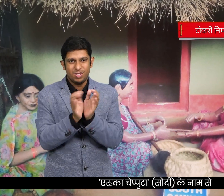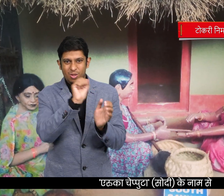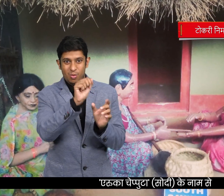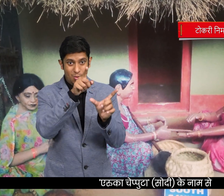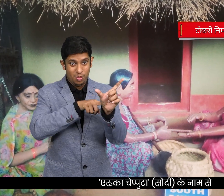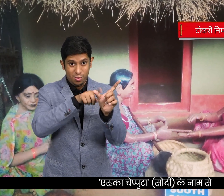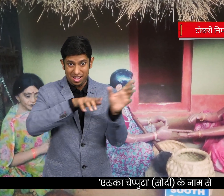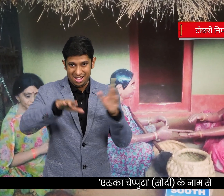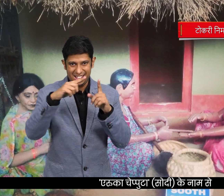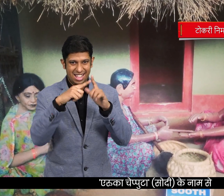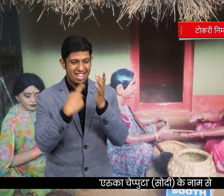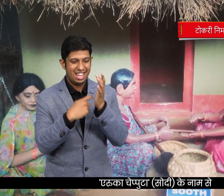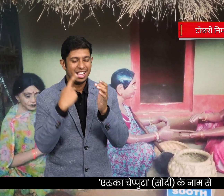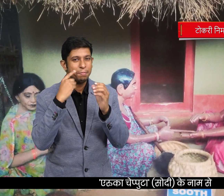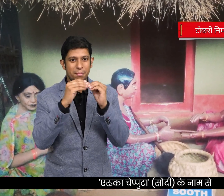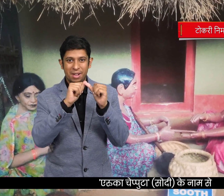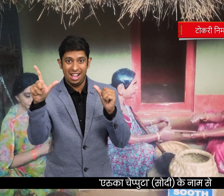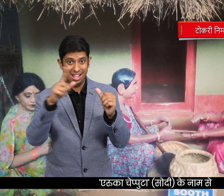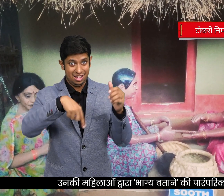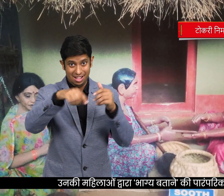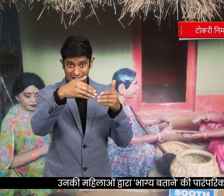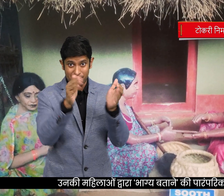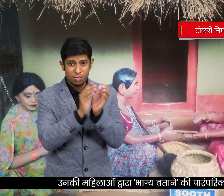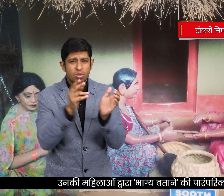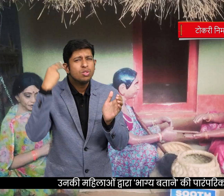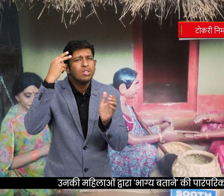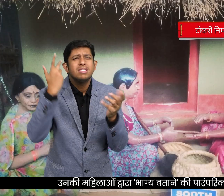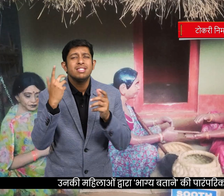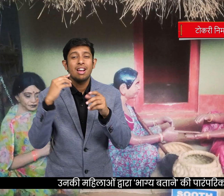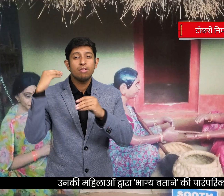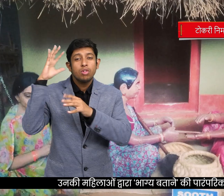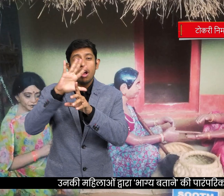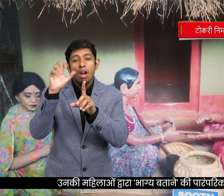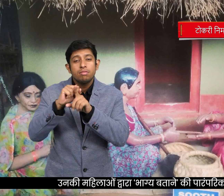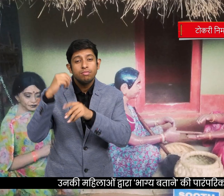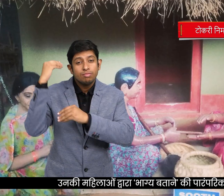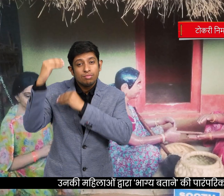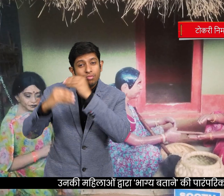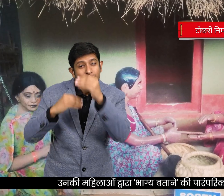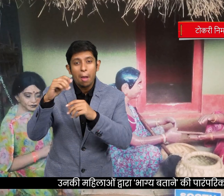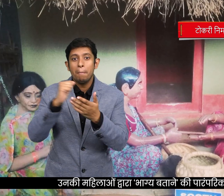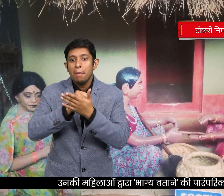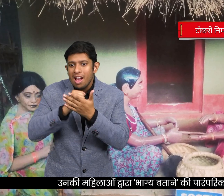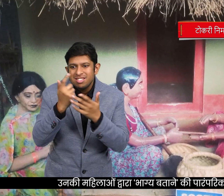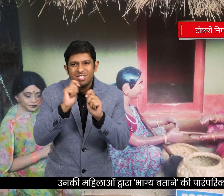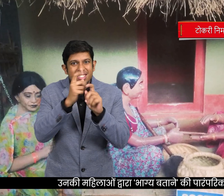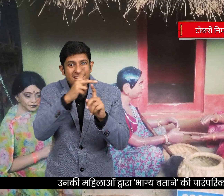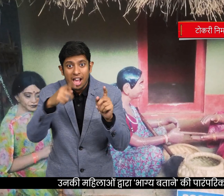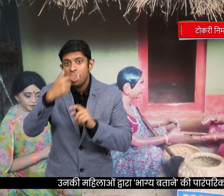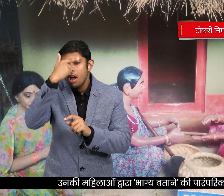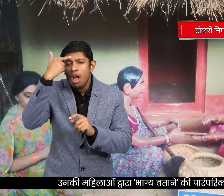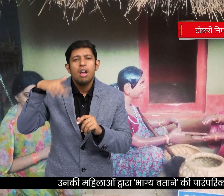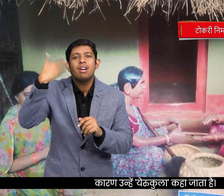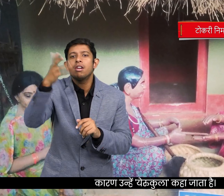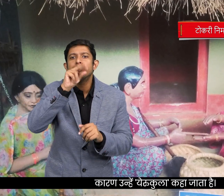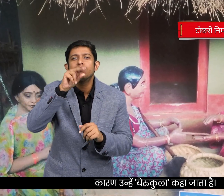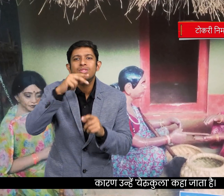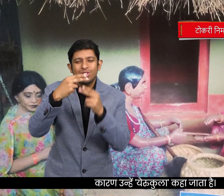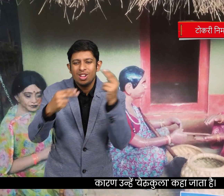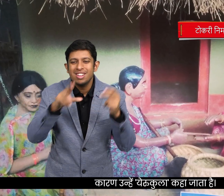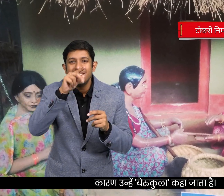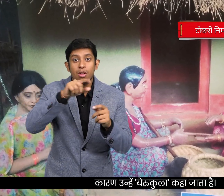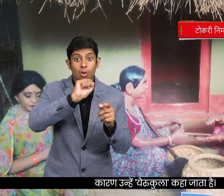जैसे सोदी के नाम से उनकी महिलाओं द्वारा भाग्य बताने की पारंपरिक प्रथा के